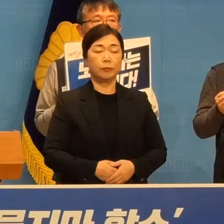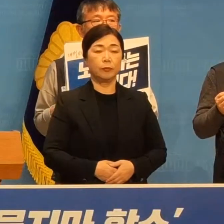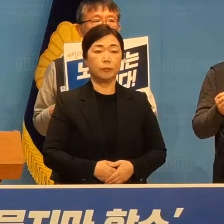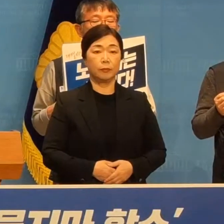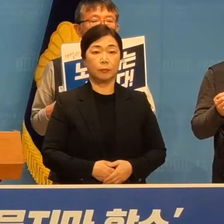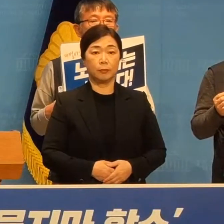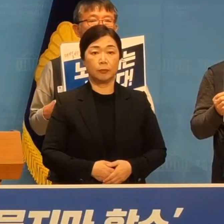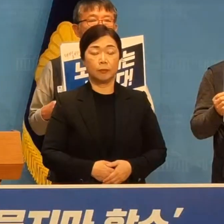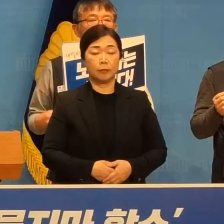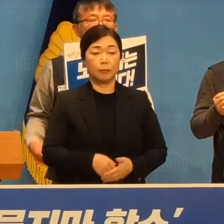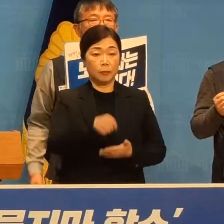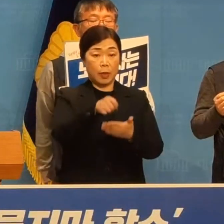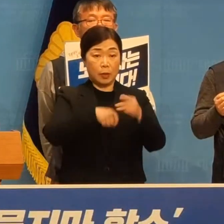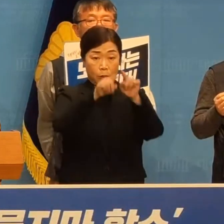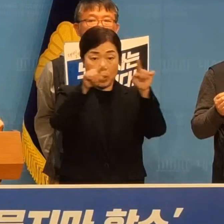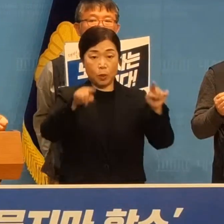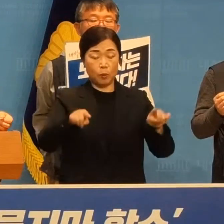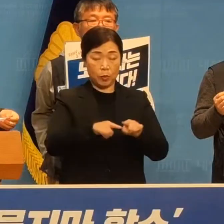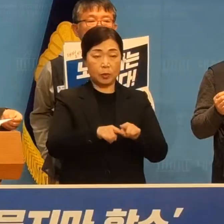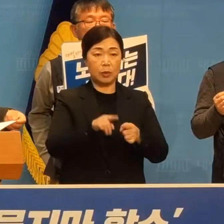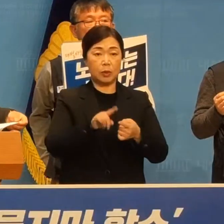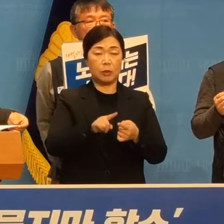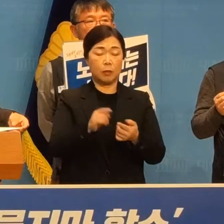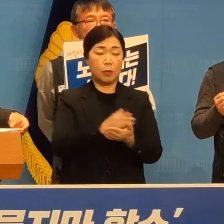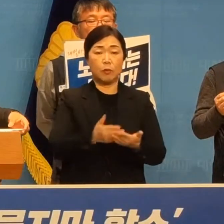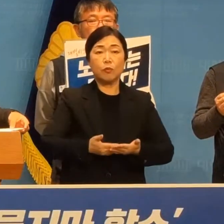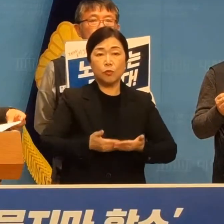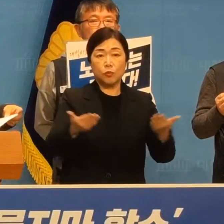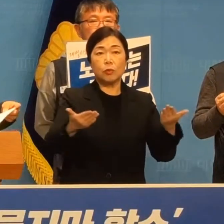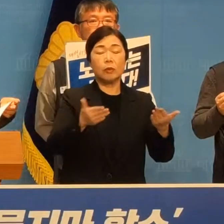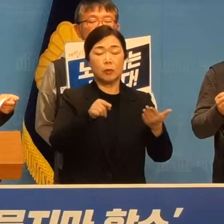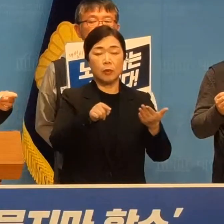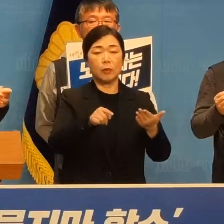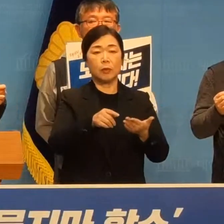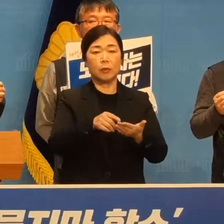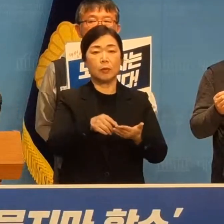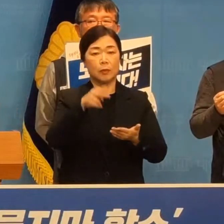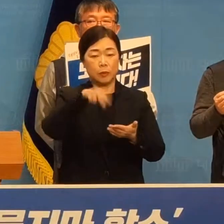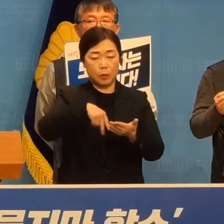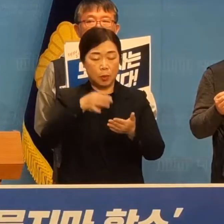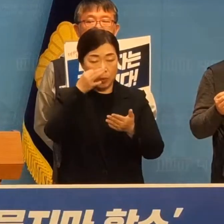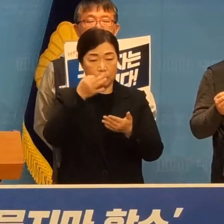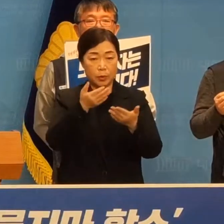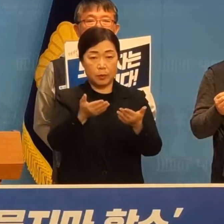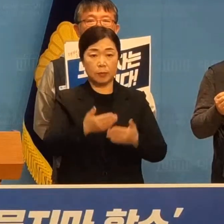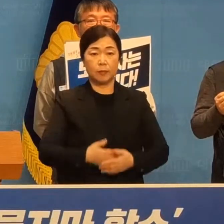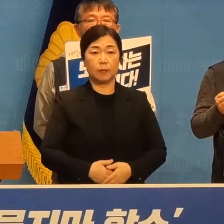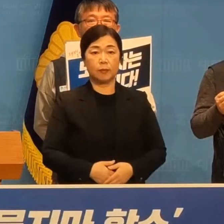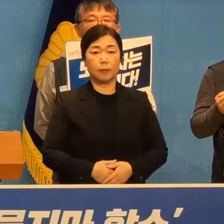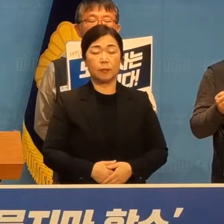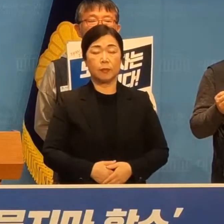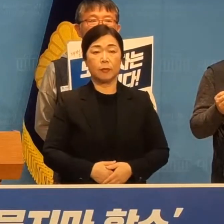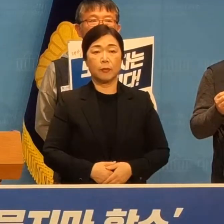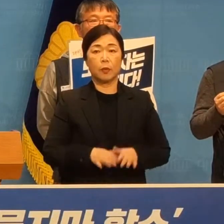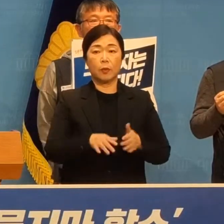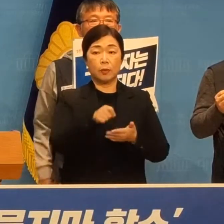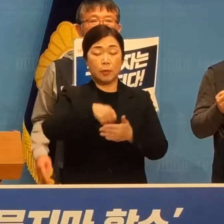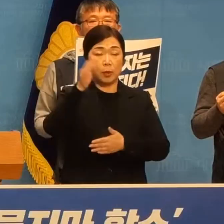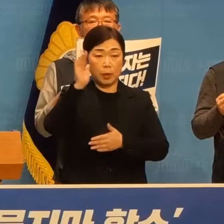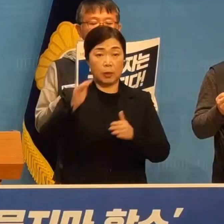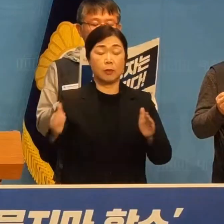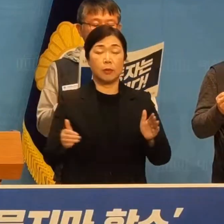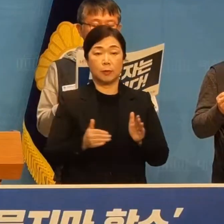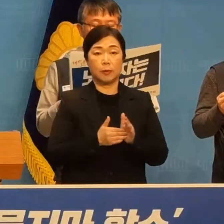예, 기자회견문 관련해서는 나눠드린 보도자료로 대체하도록 하겠습니다. 이상 오늘 기자회견